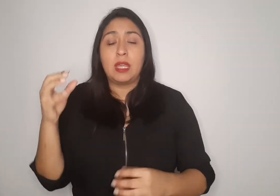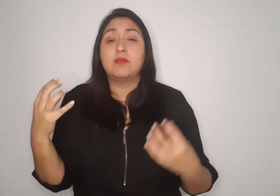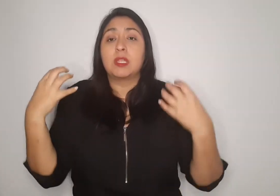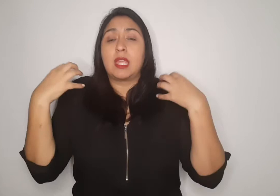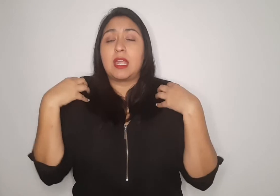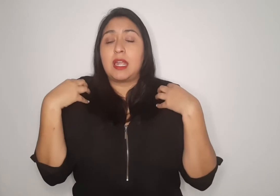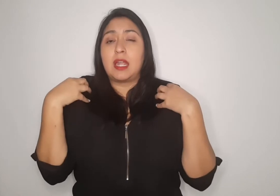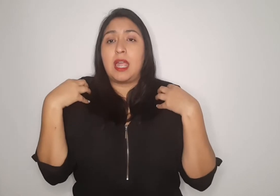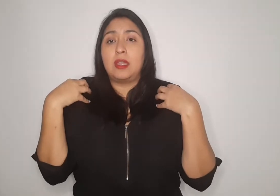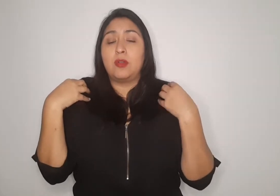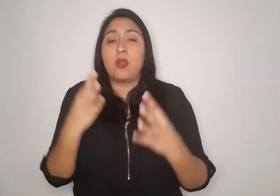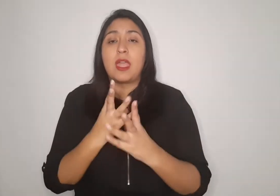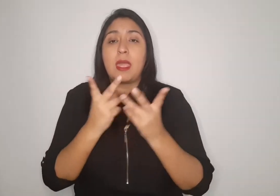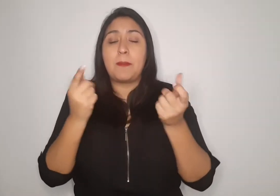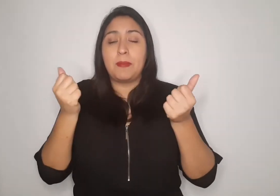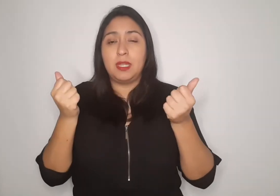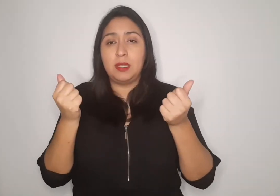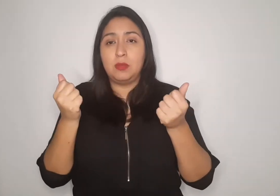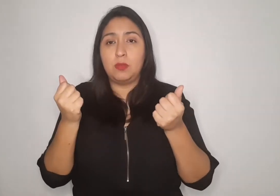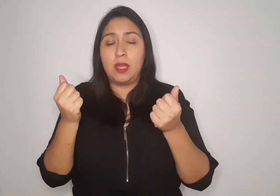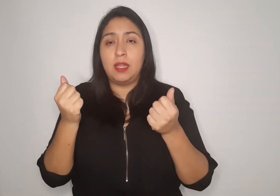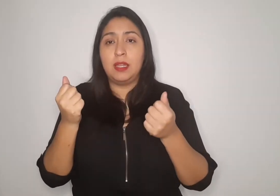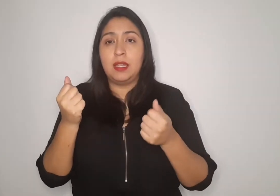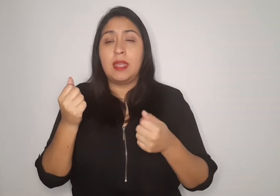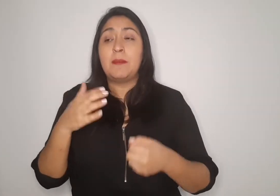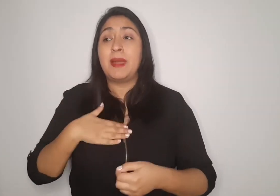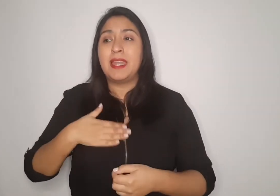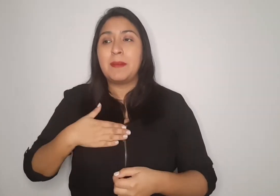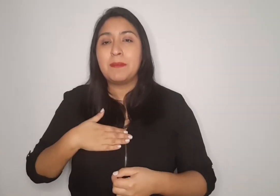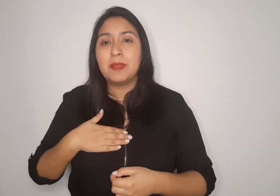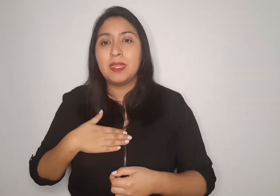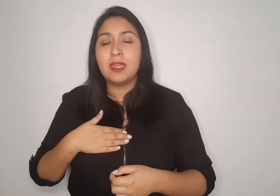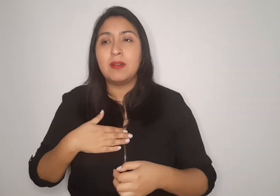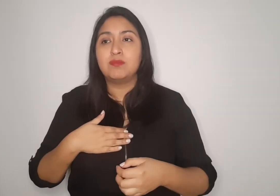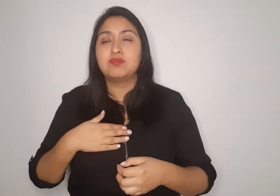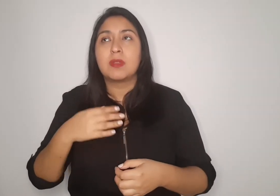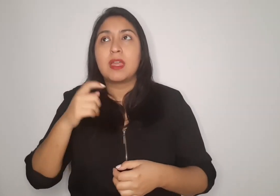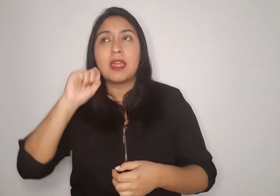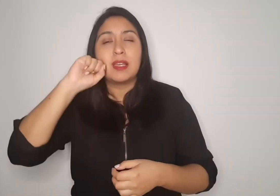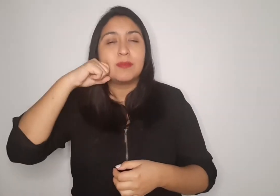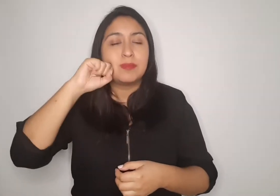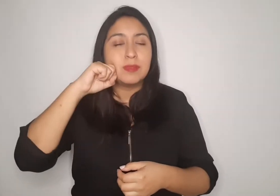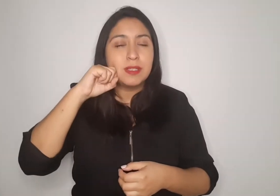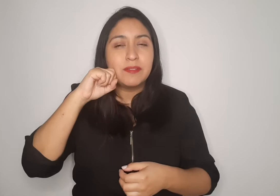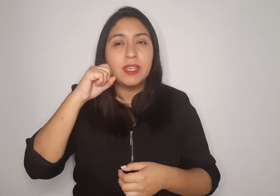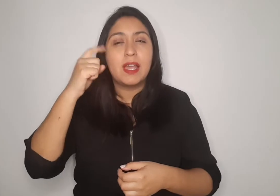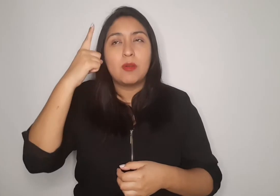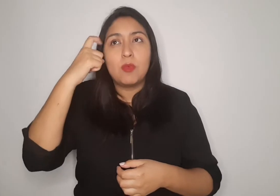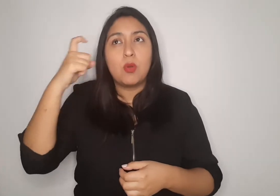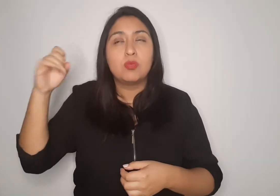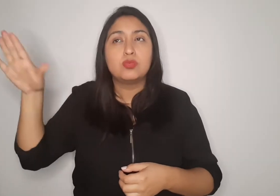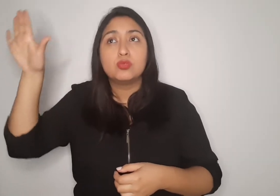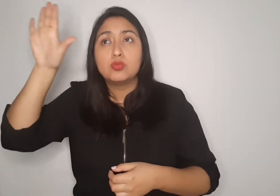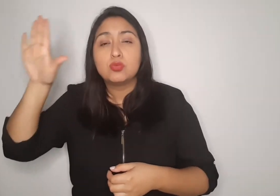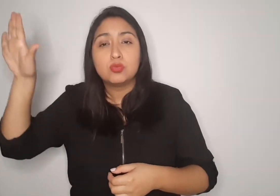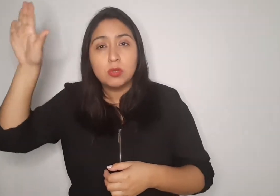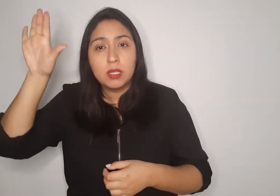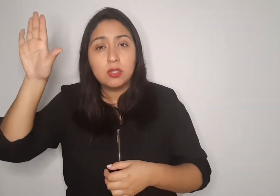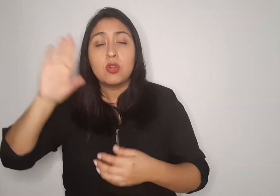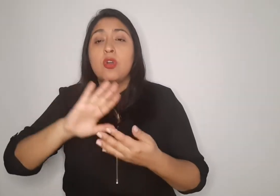de un sueño. Entonces todo cambia, todo es la lectura es hacia otra parte, tiene que ver directo con un